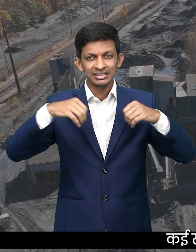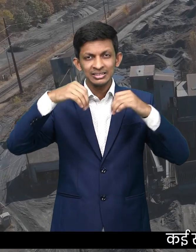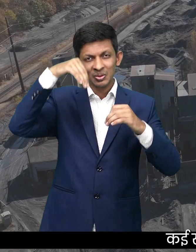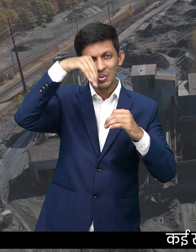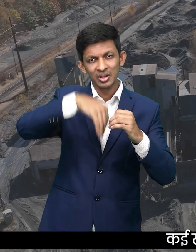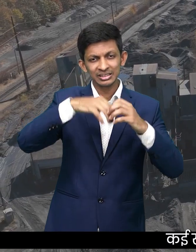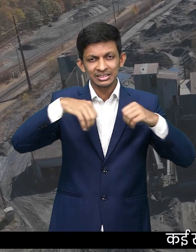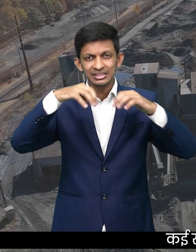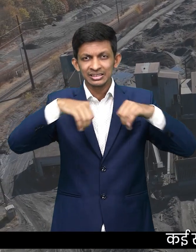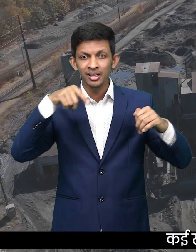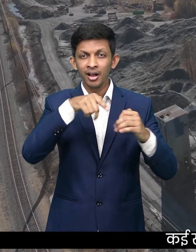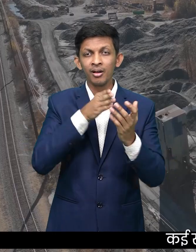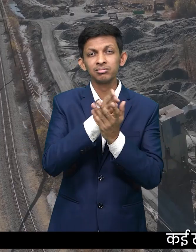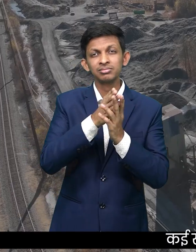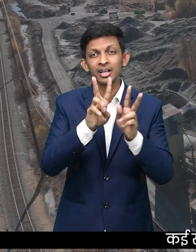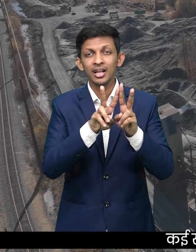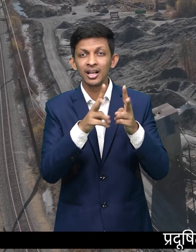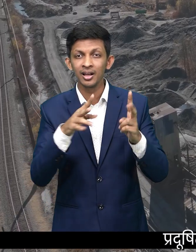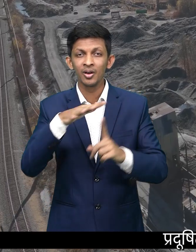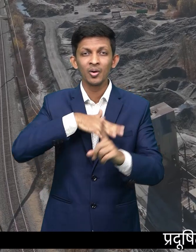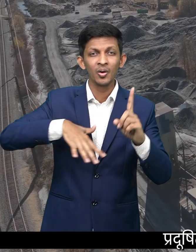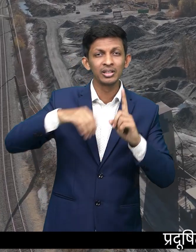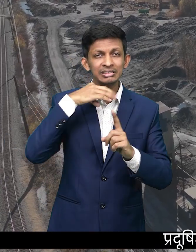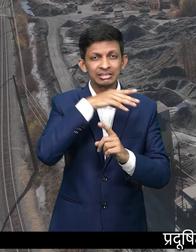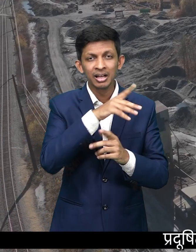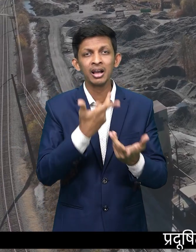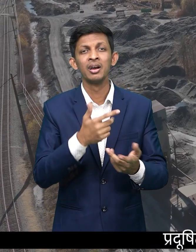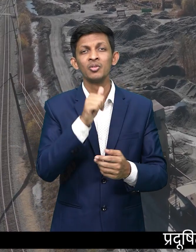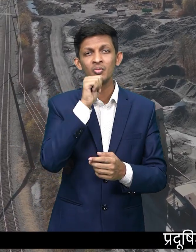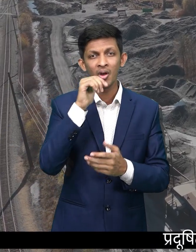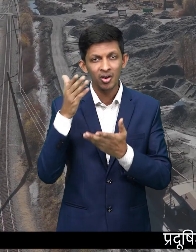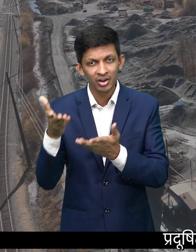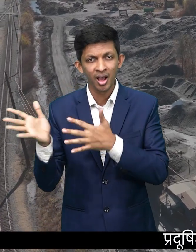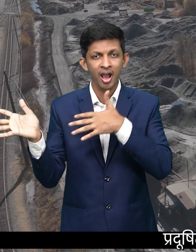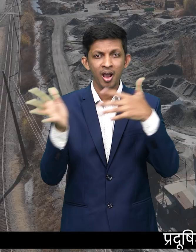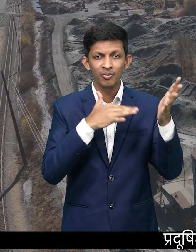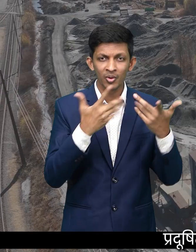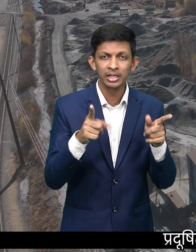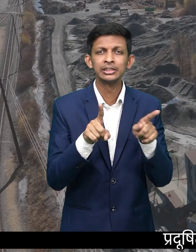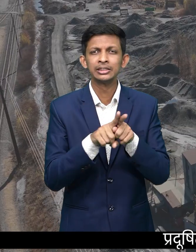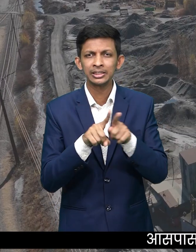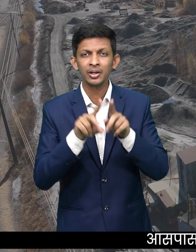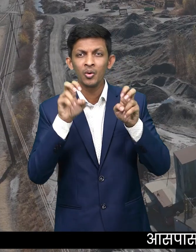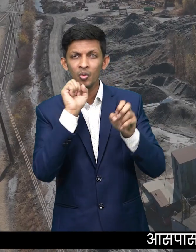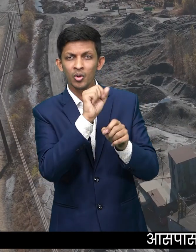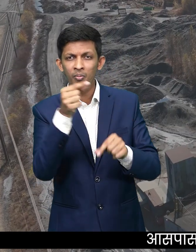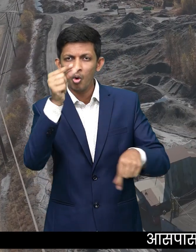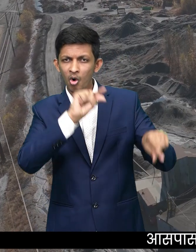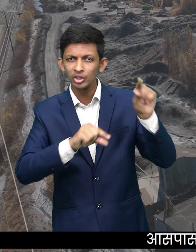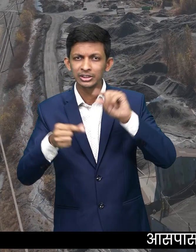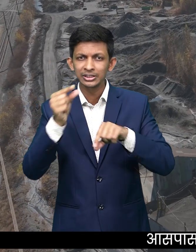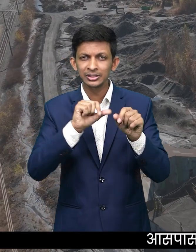कई खनन विधियां पानी और हवा को भी प्रदूषित करती हैं क्योंकि जहरीले रसायनक आसपास